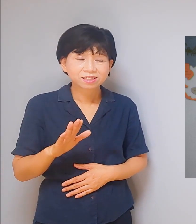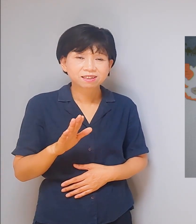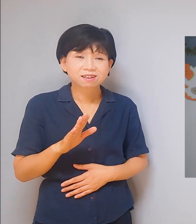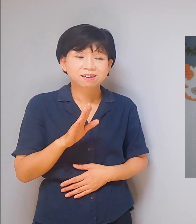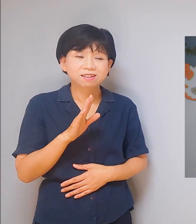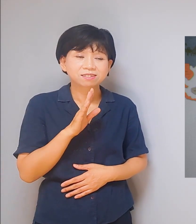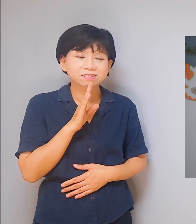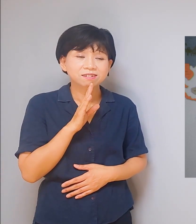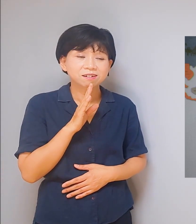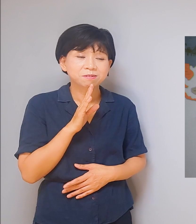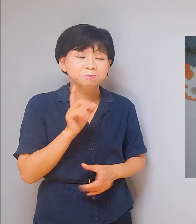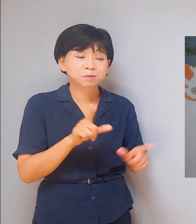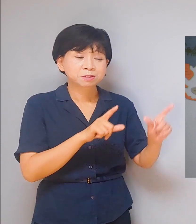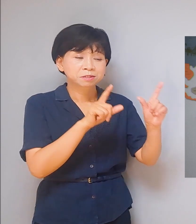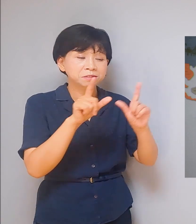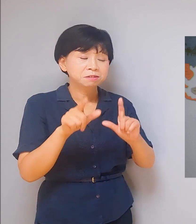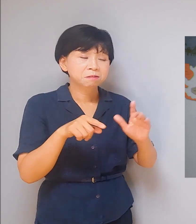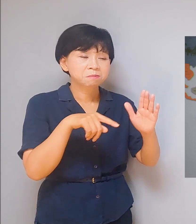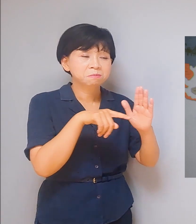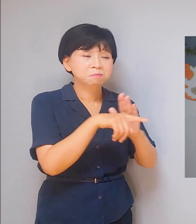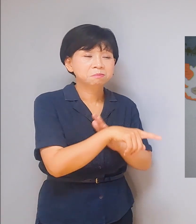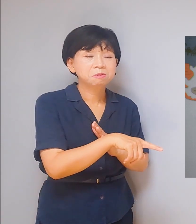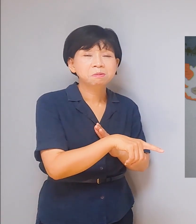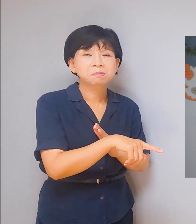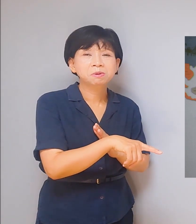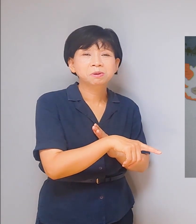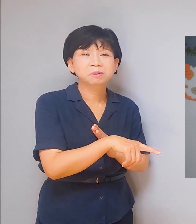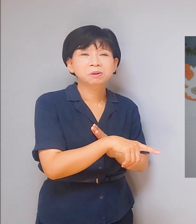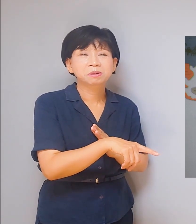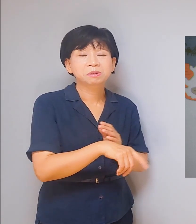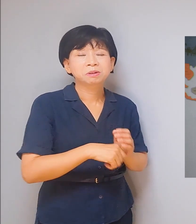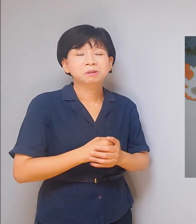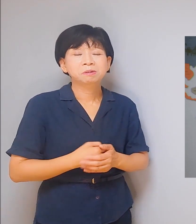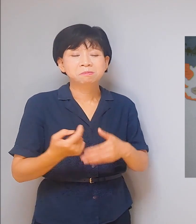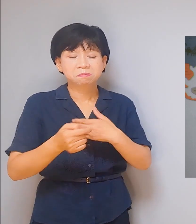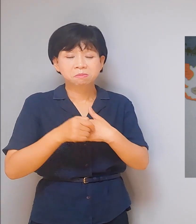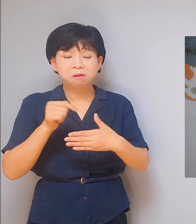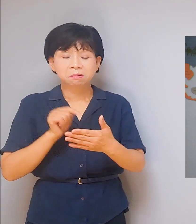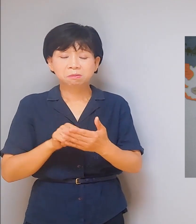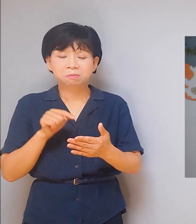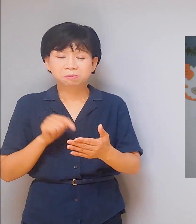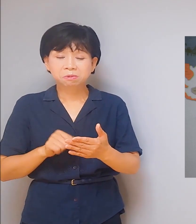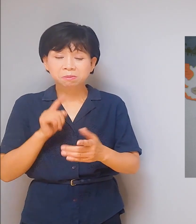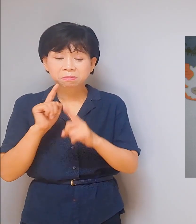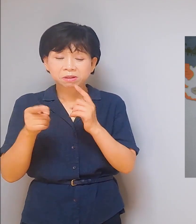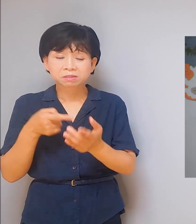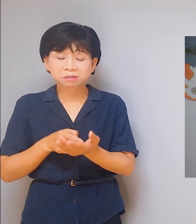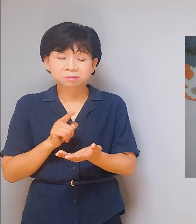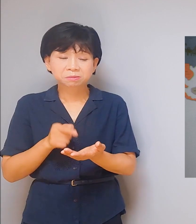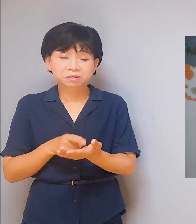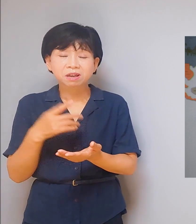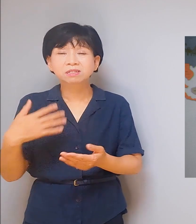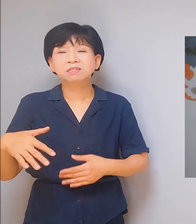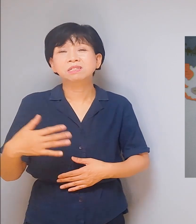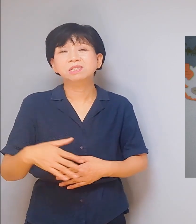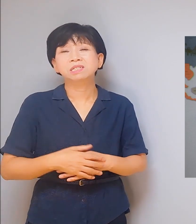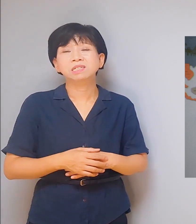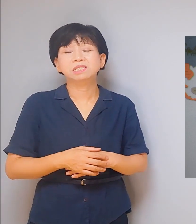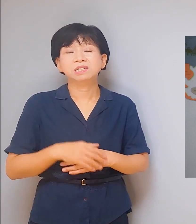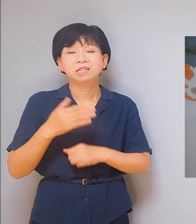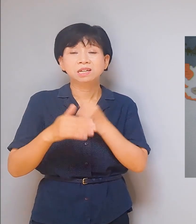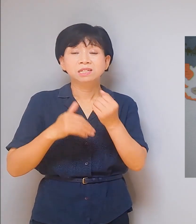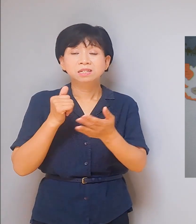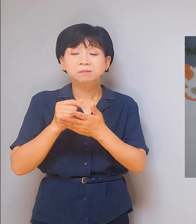이 말씀이요 이 안에 훅 들어와서 이 마음의 신비 새겨지지 않는 거죠. 하나님의